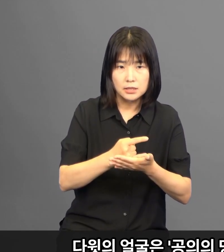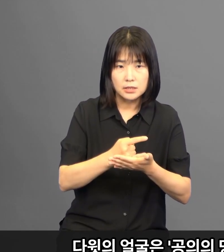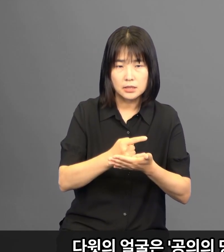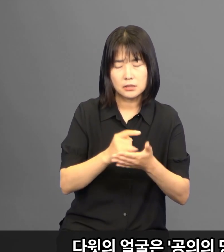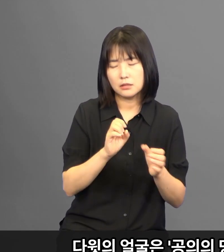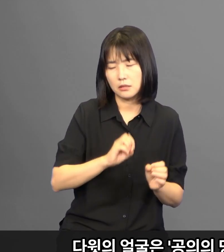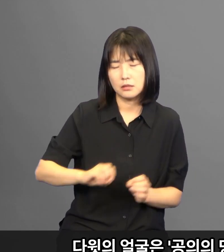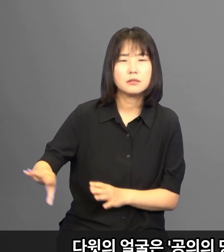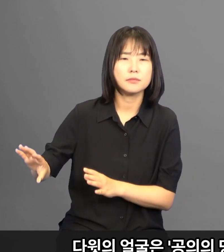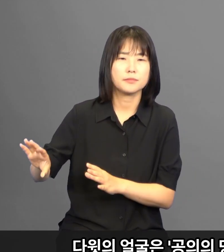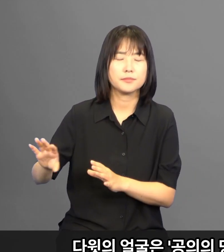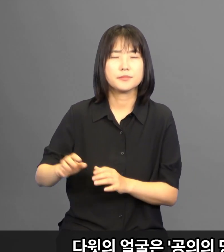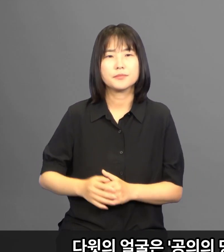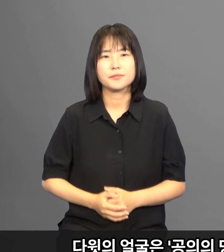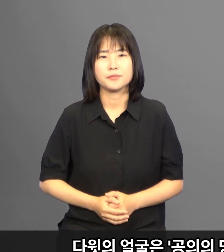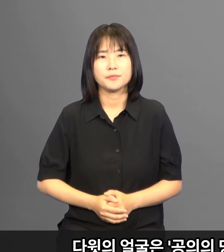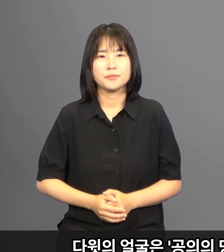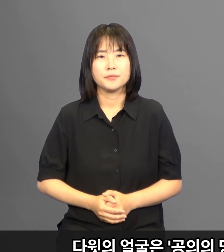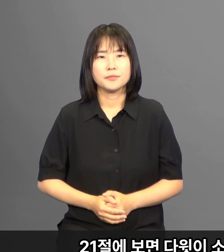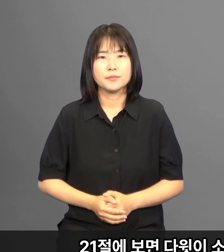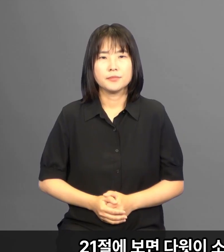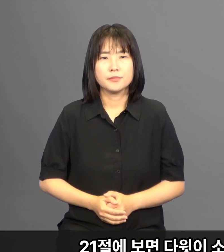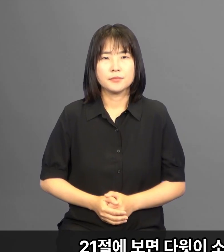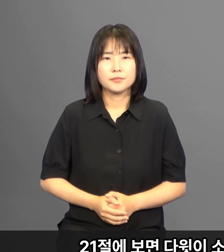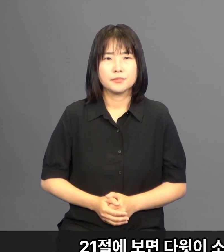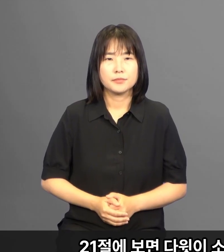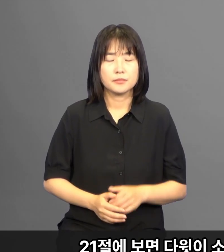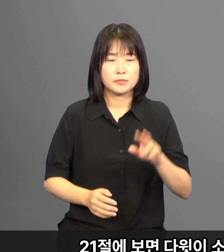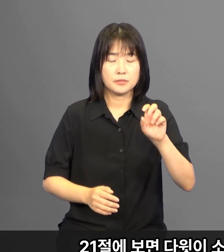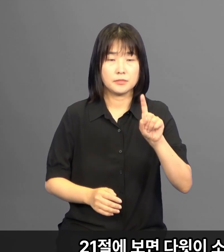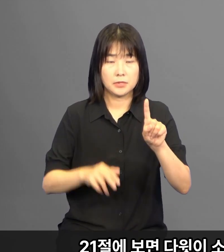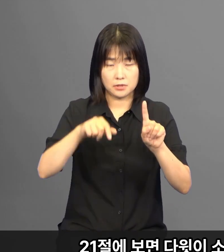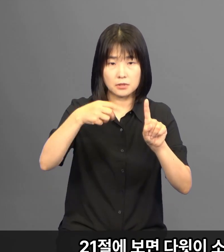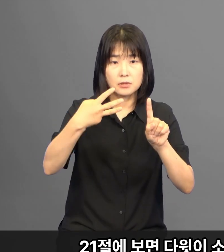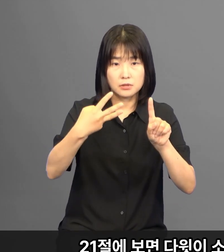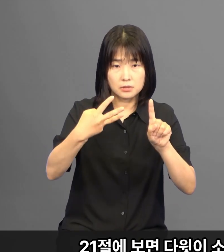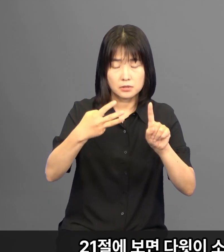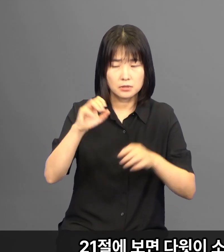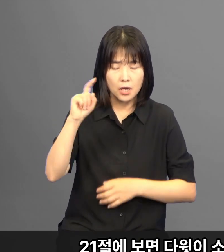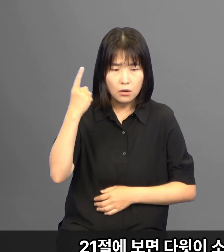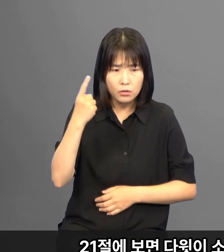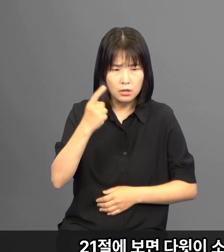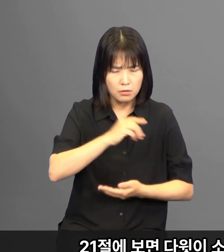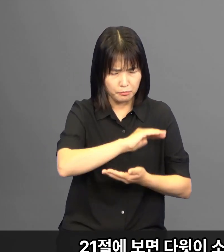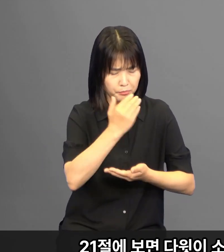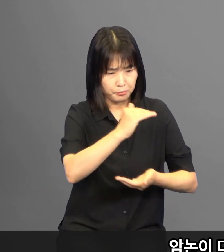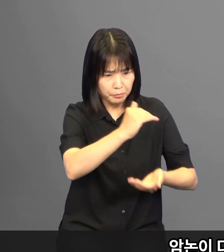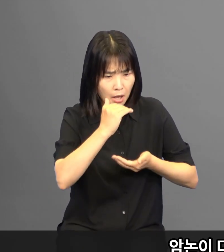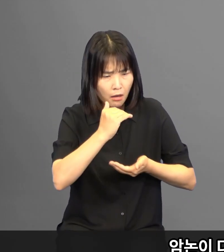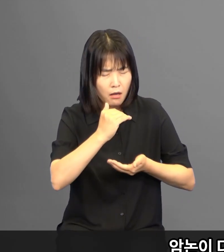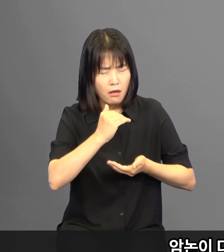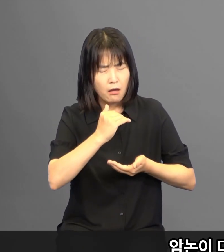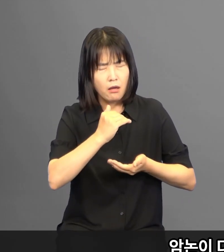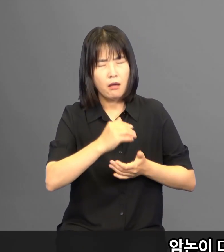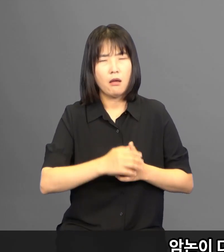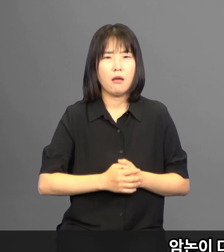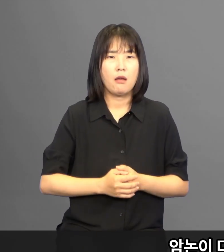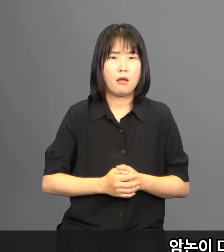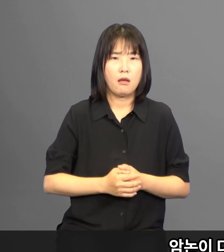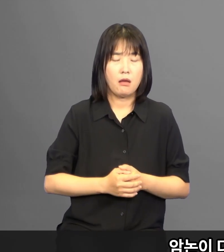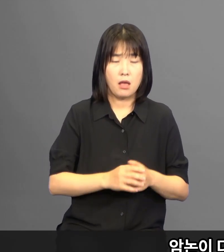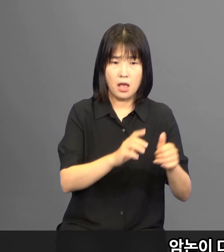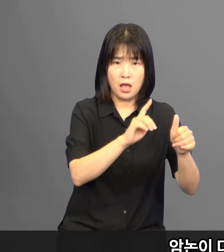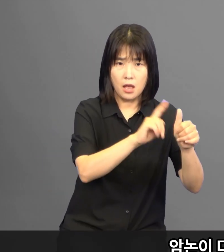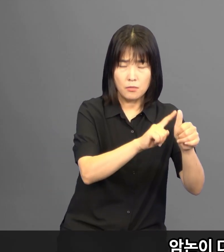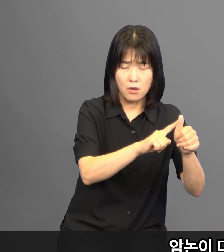내려놓아버린 조각가입니다. 21절에 보면 다윗이 소식을 들어요. 끔찍한 소식이죠. 암논이